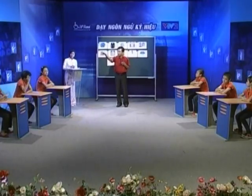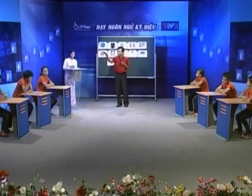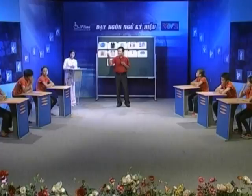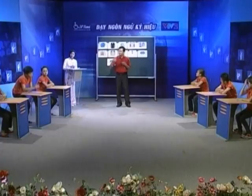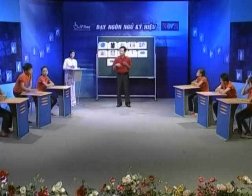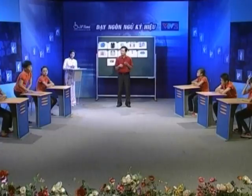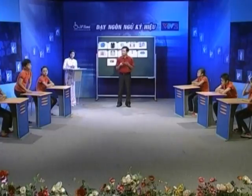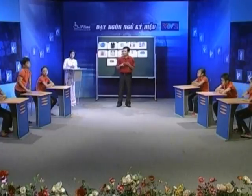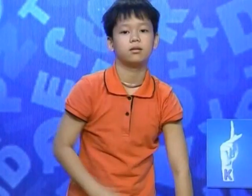Chúng ta học gì nữa nhỉ?